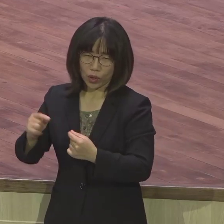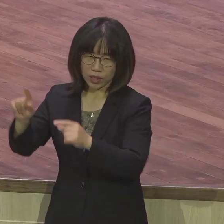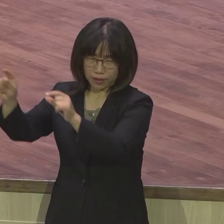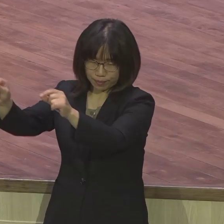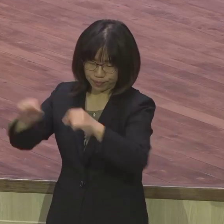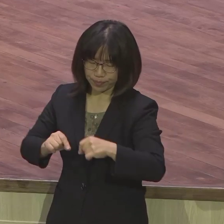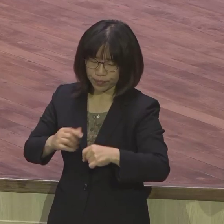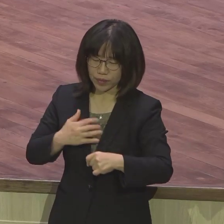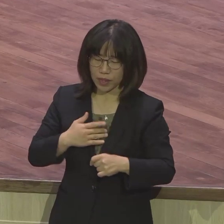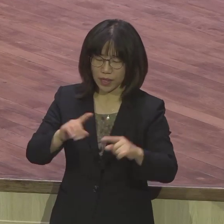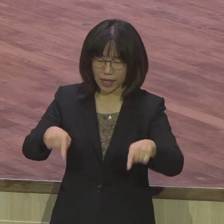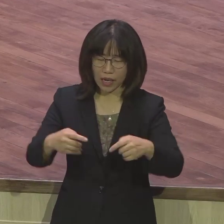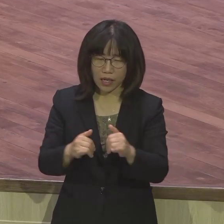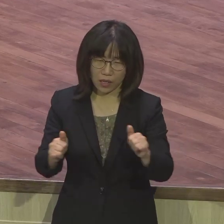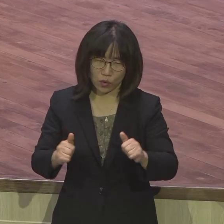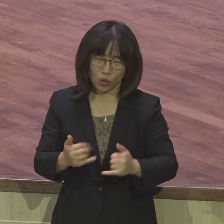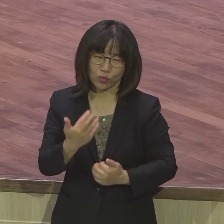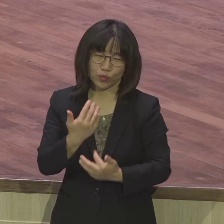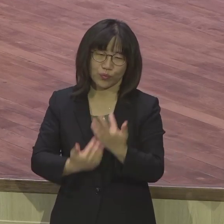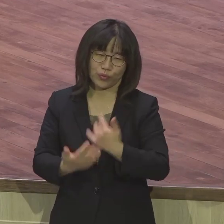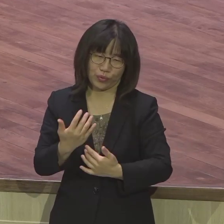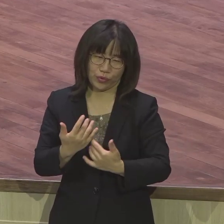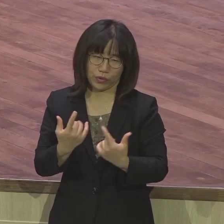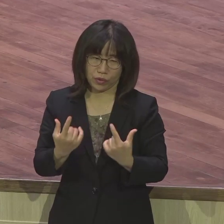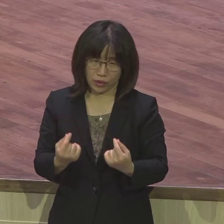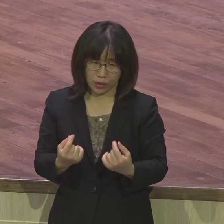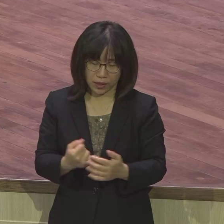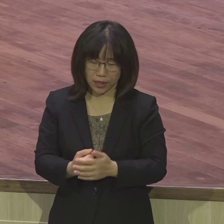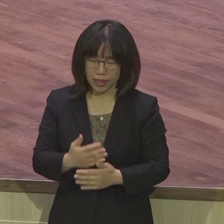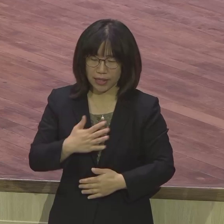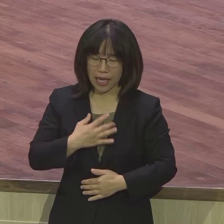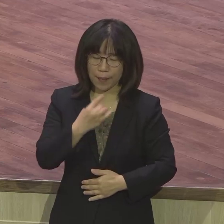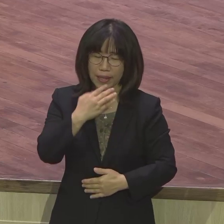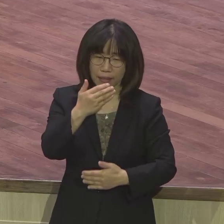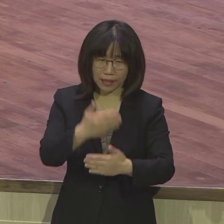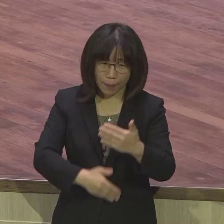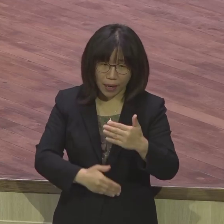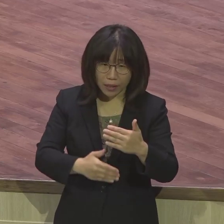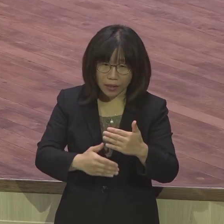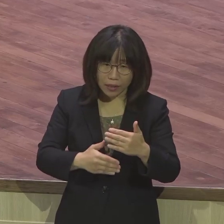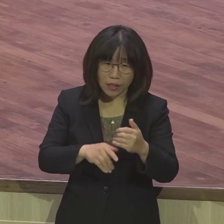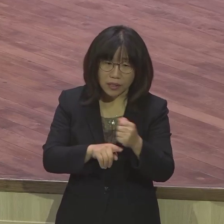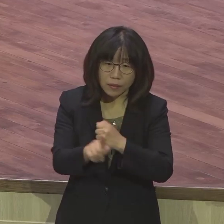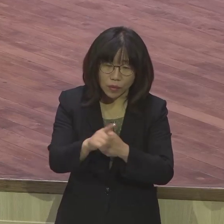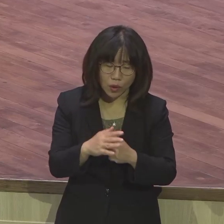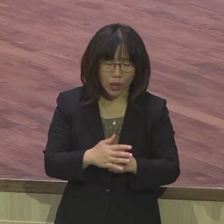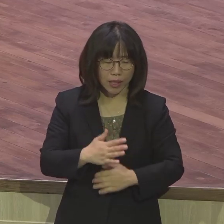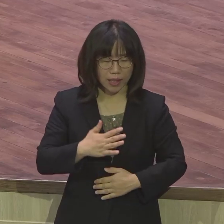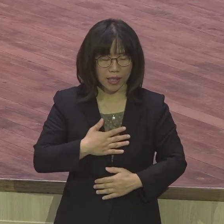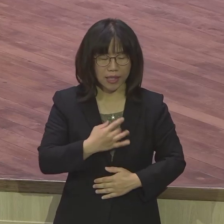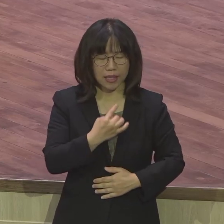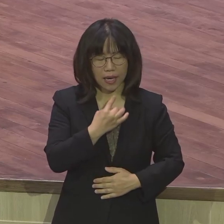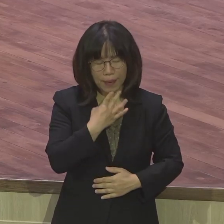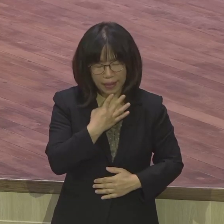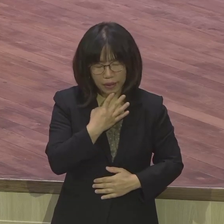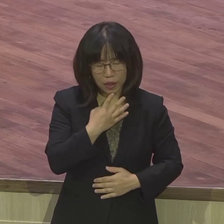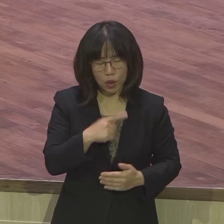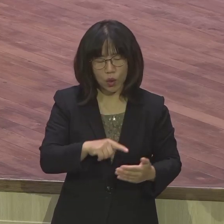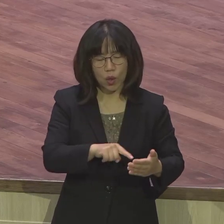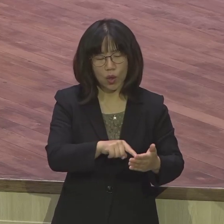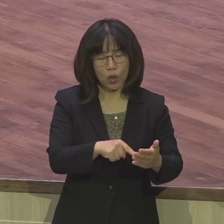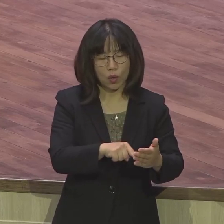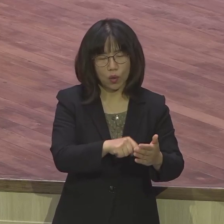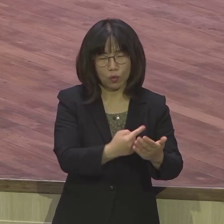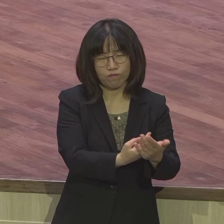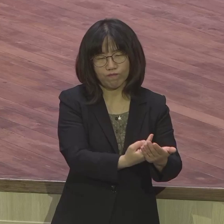자, 근데 오직 나만 남았다. 이 나만이란 말은 이런 말이에요. 분리됐다, 고립되다. 혼자 고립되어